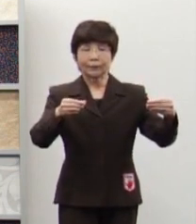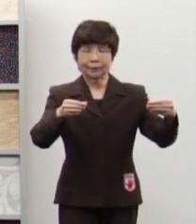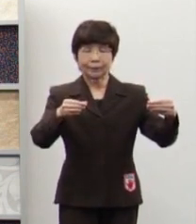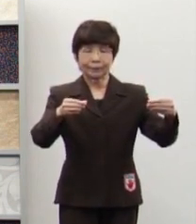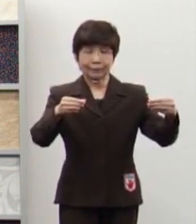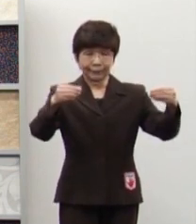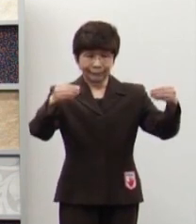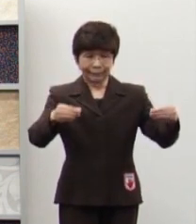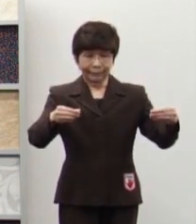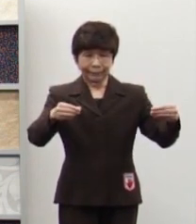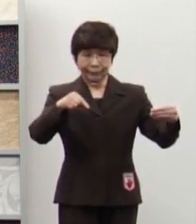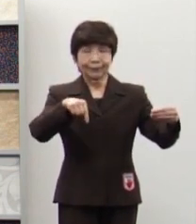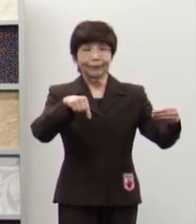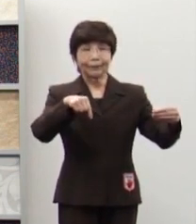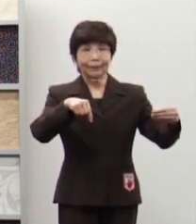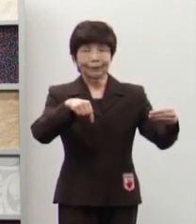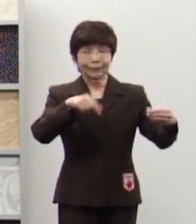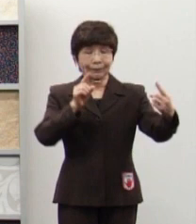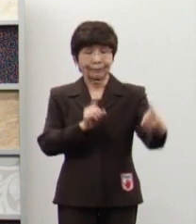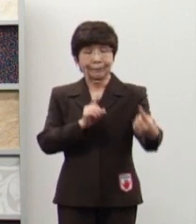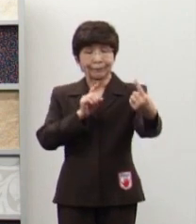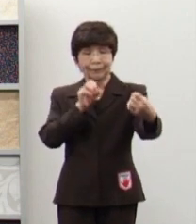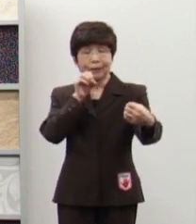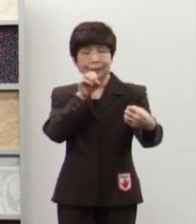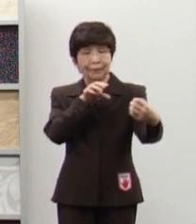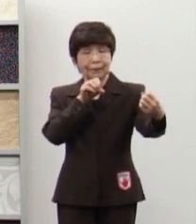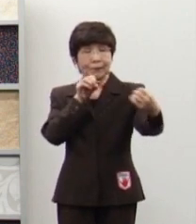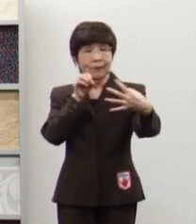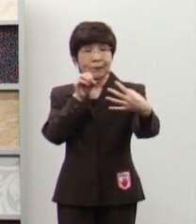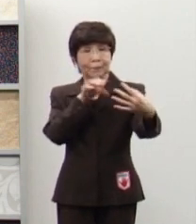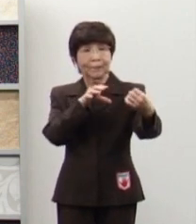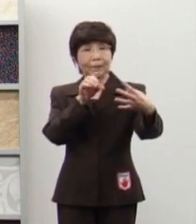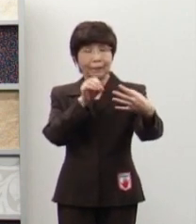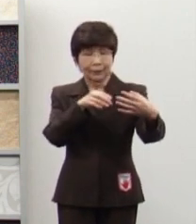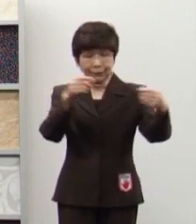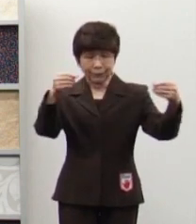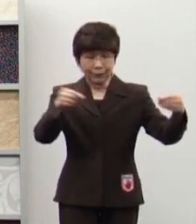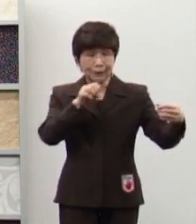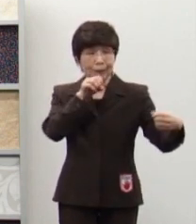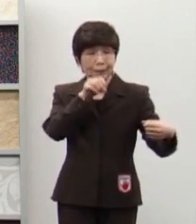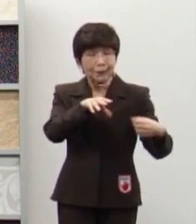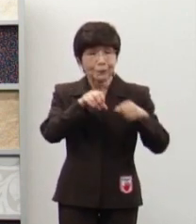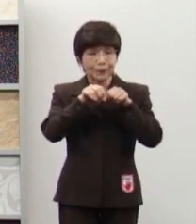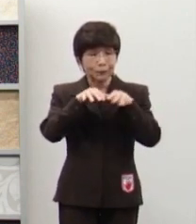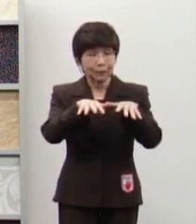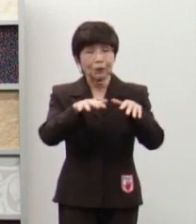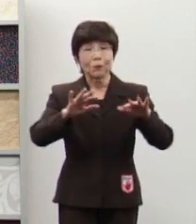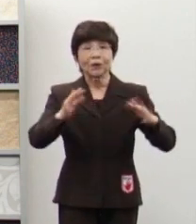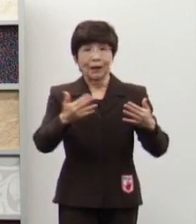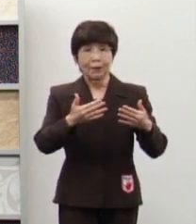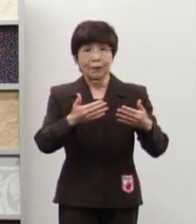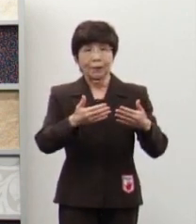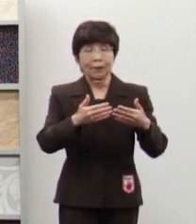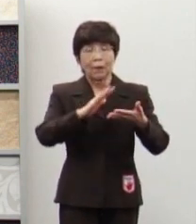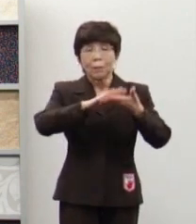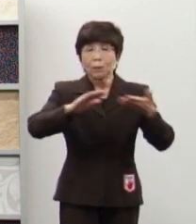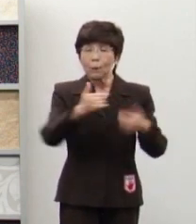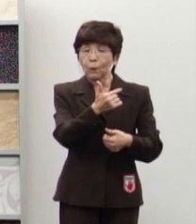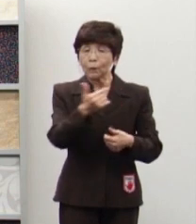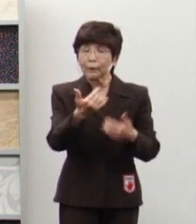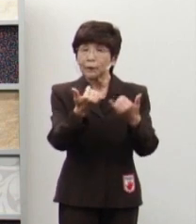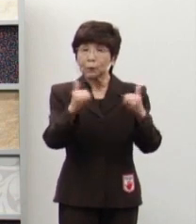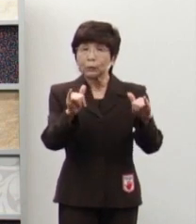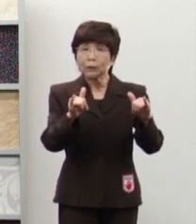まあ、置いていさえすればですね、基本的にはその濃厚接触にならないということで、濃厚接触にならないということであればです